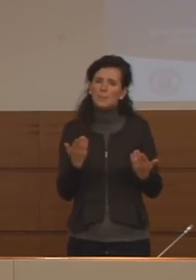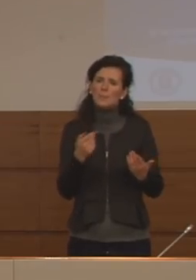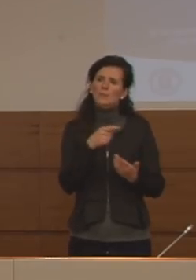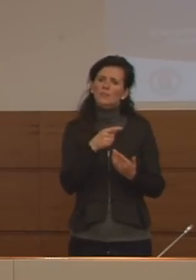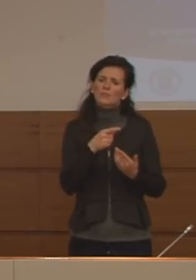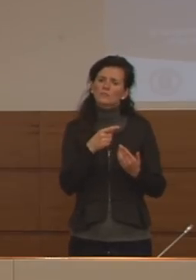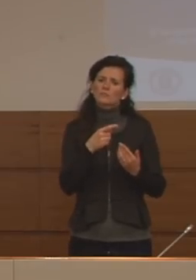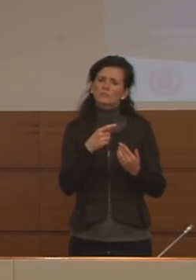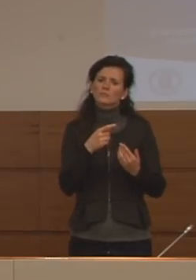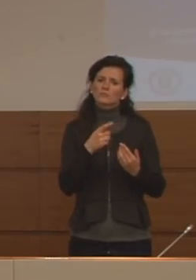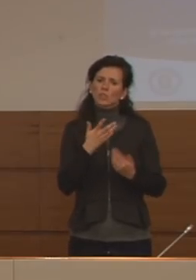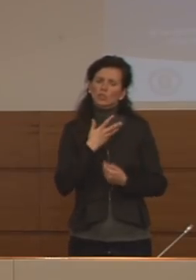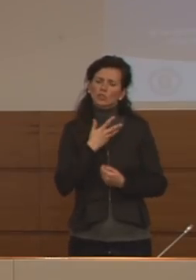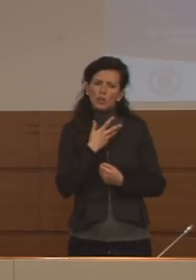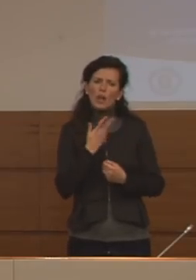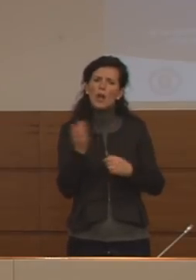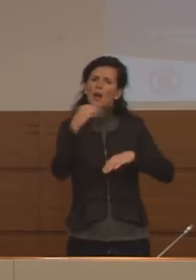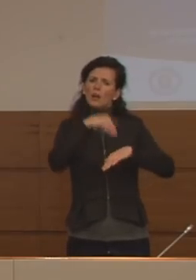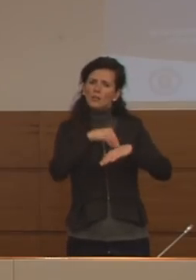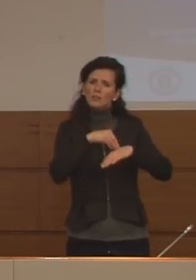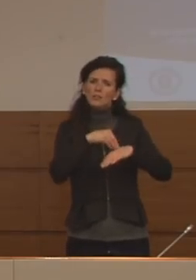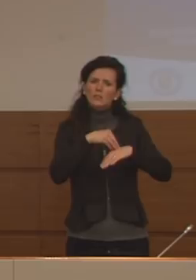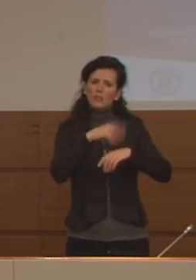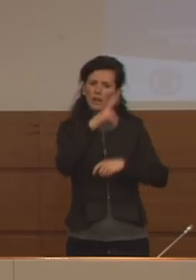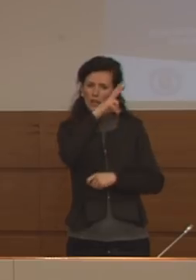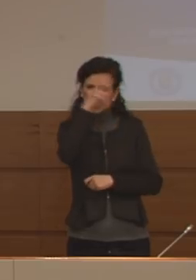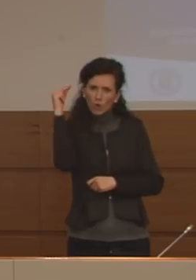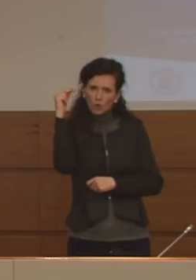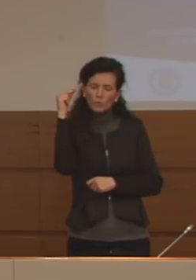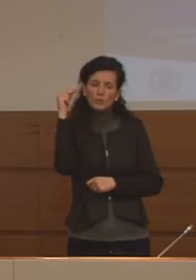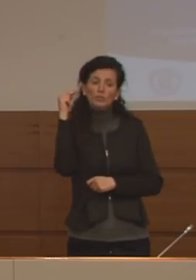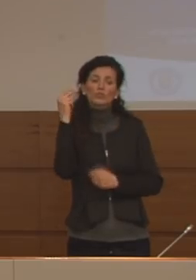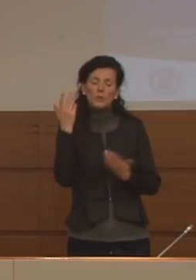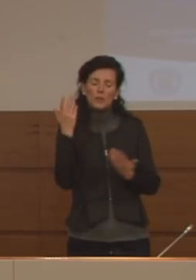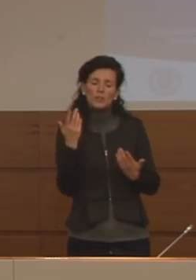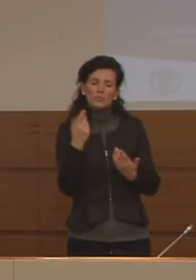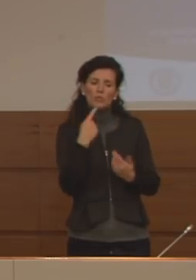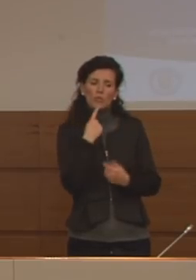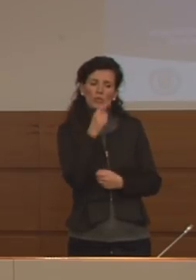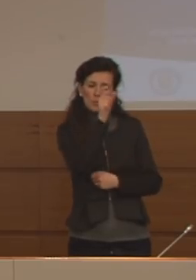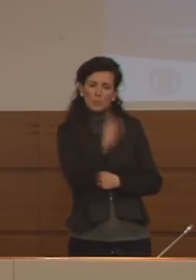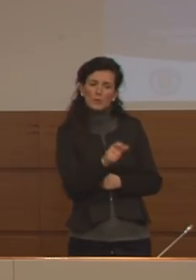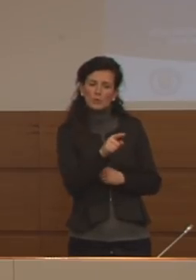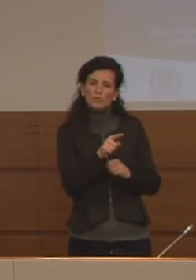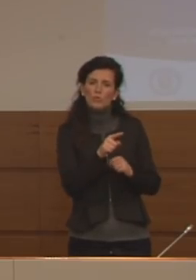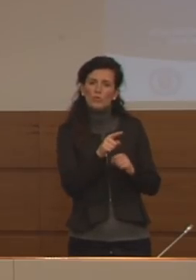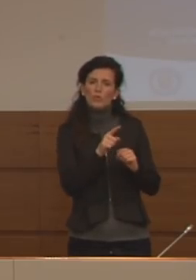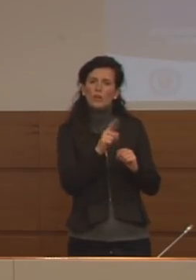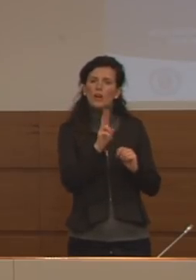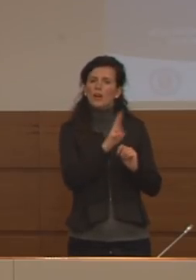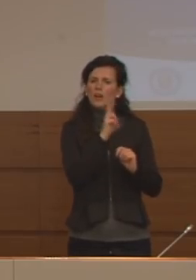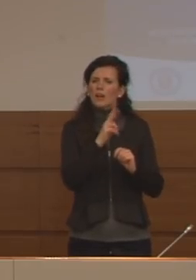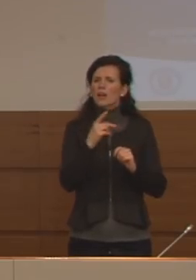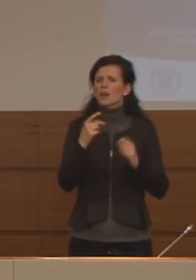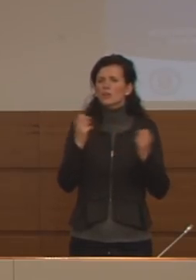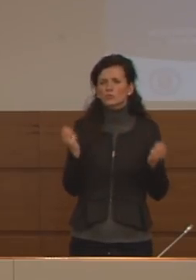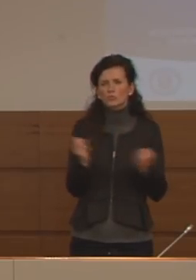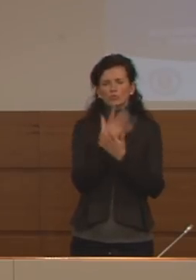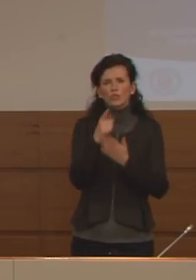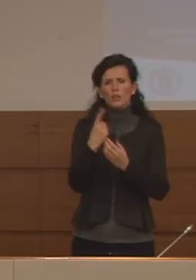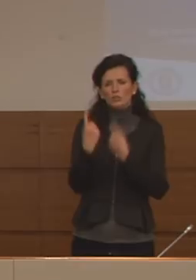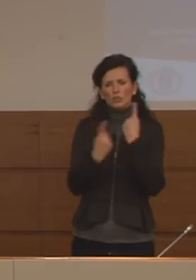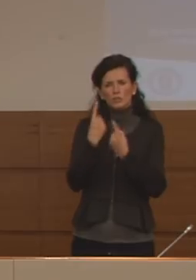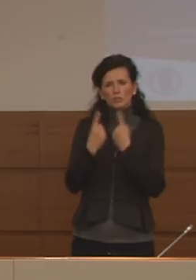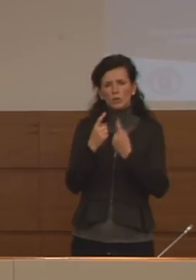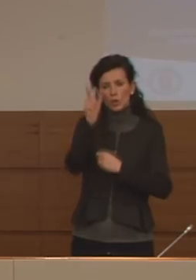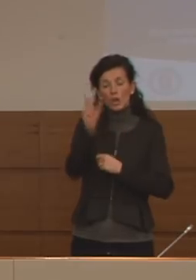rapidamente riconoscimento ai superstiti per esempio il caso tra i primi del l'operatore